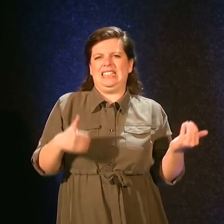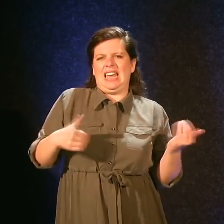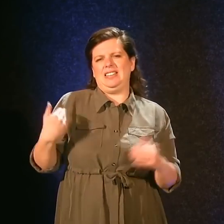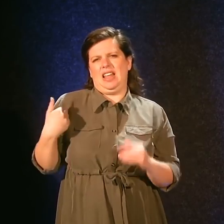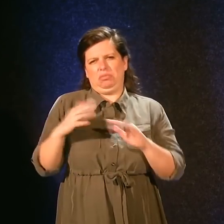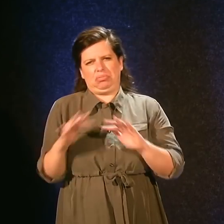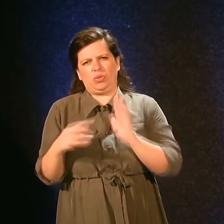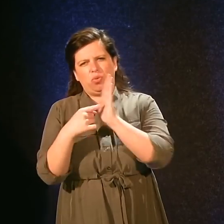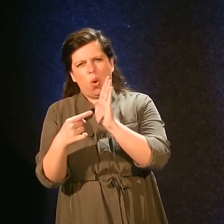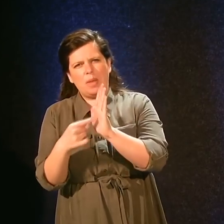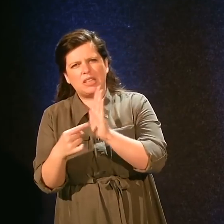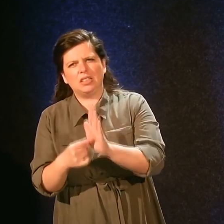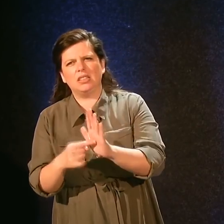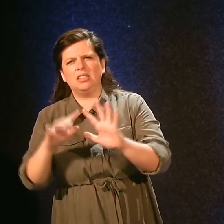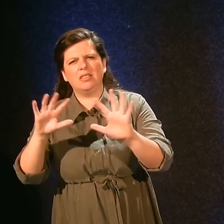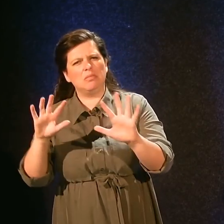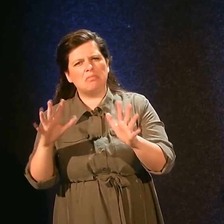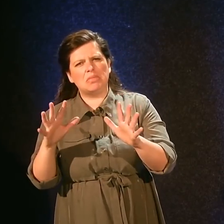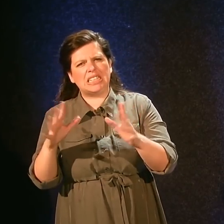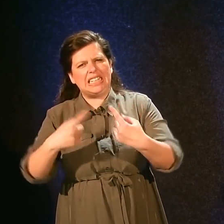voorbeelden waar we misschien doorheen gaan.